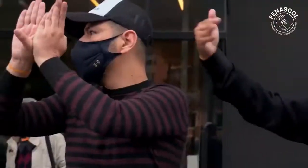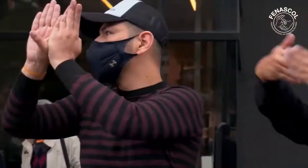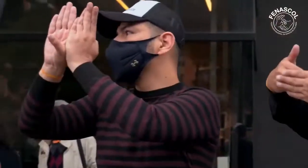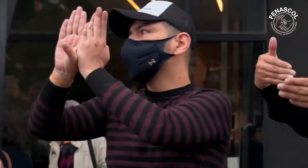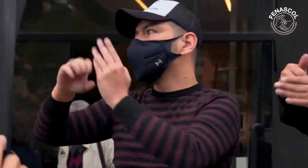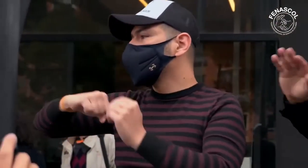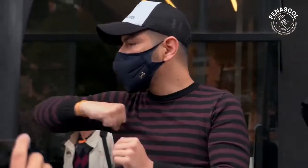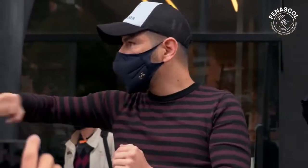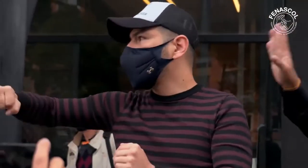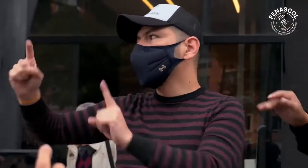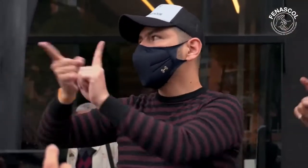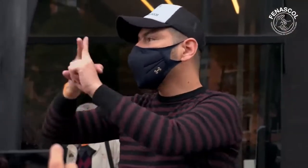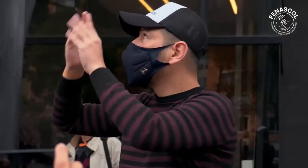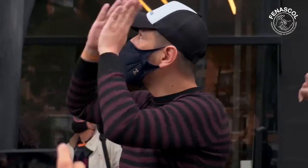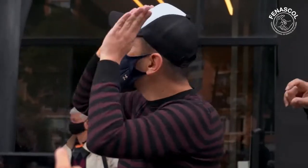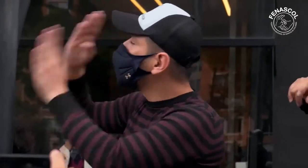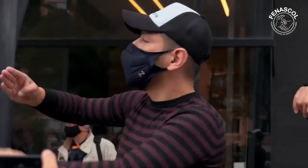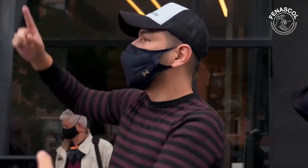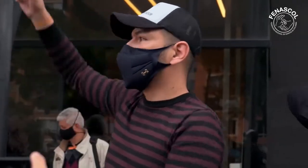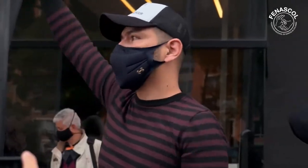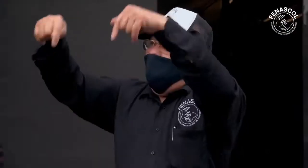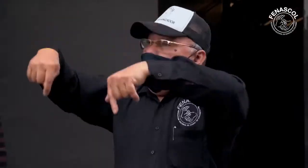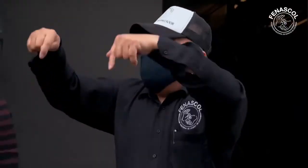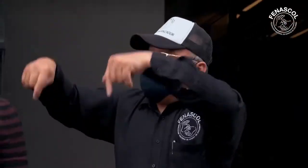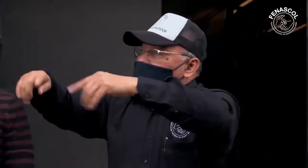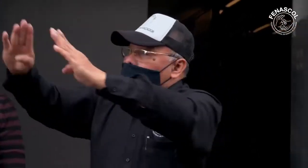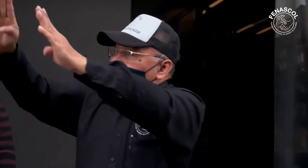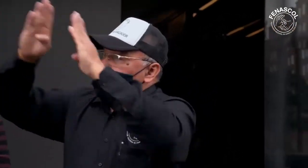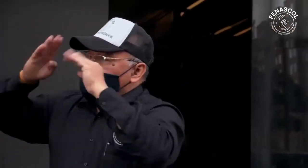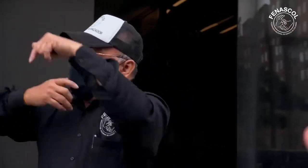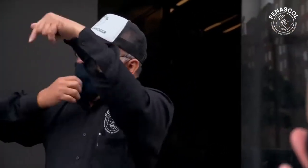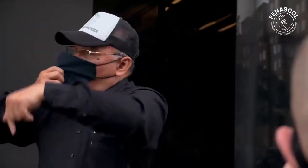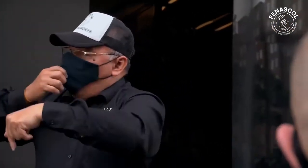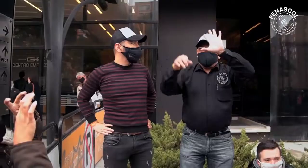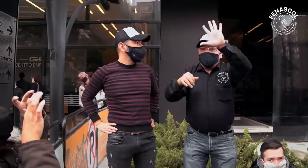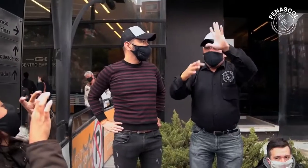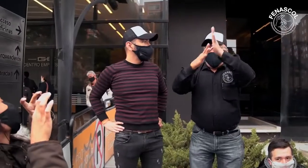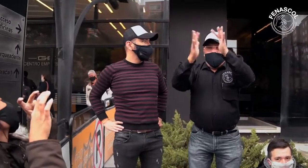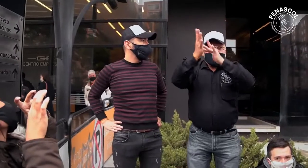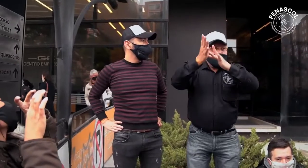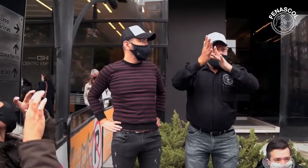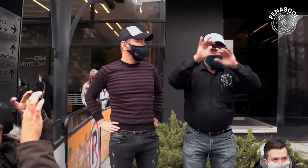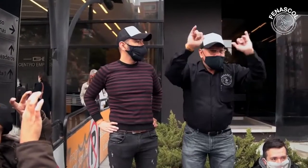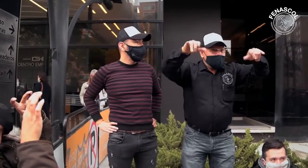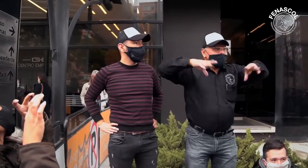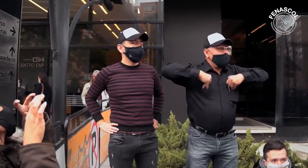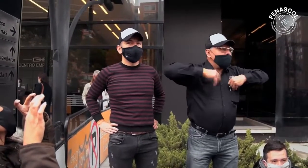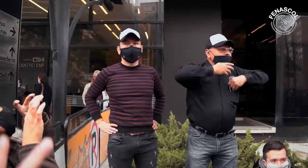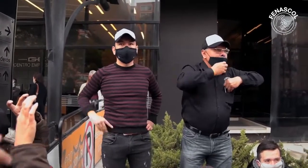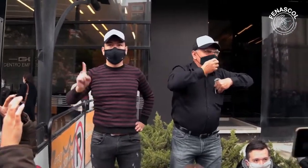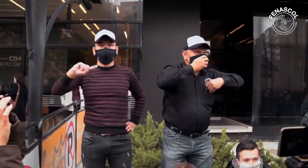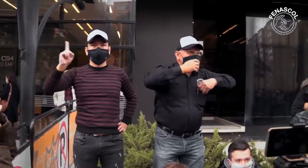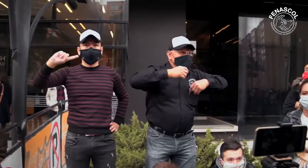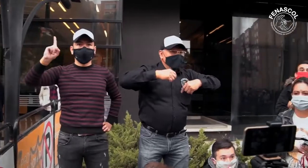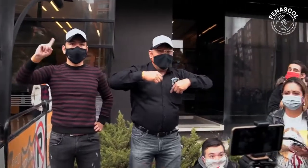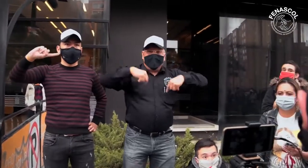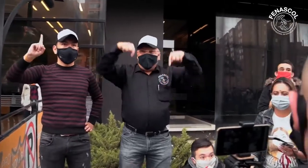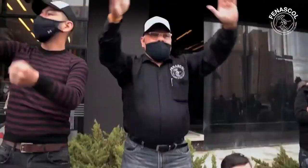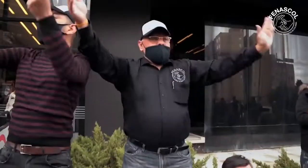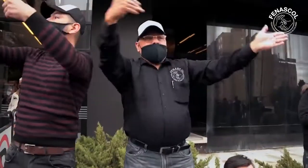paso. Es nuestro derecho que ellos nos atiendan primero. Exigimos que nos atiendan acá. Vamos a esperar a que nos atiendan hasta